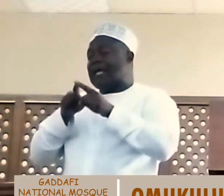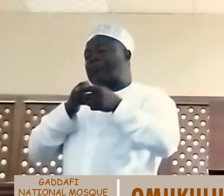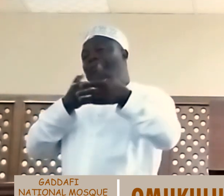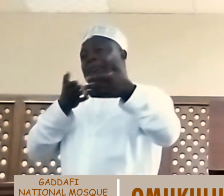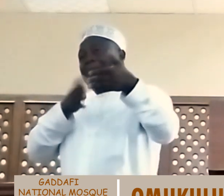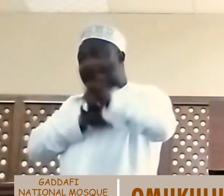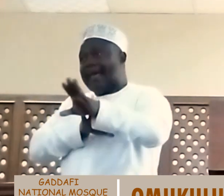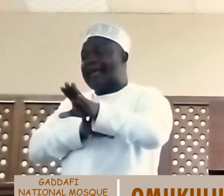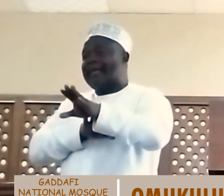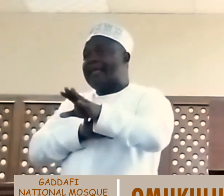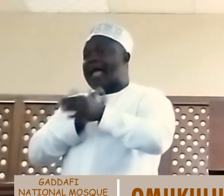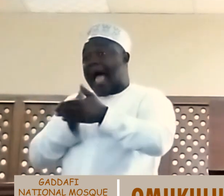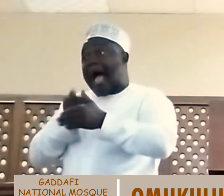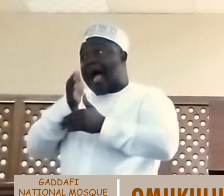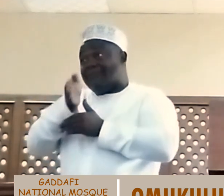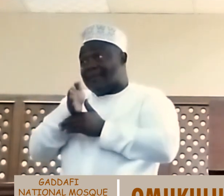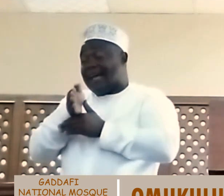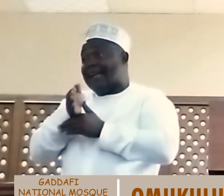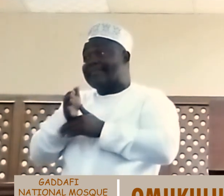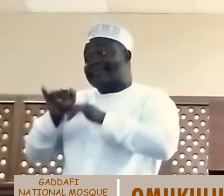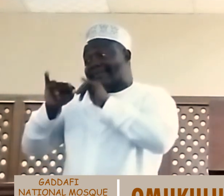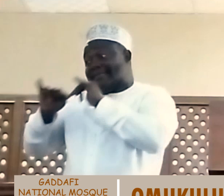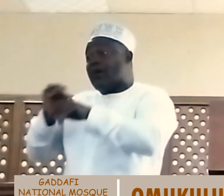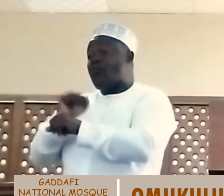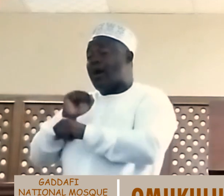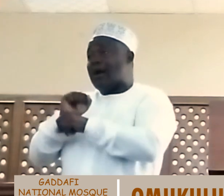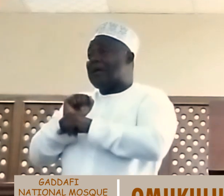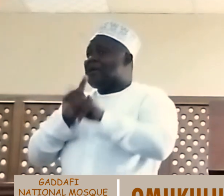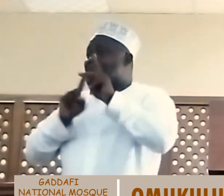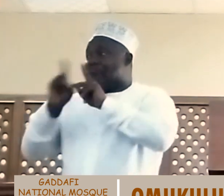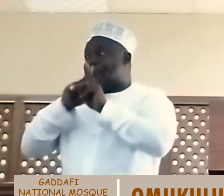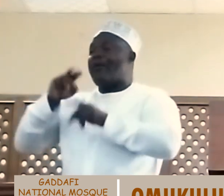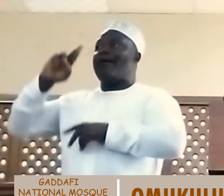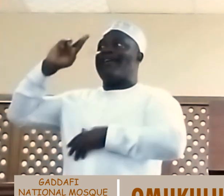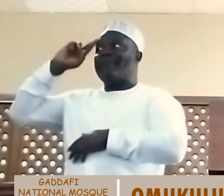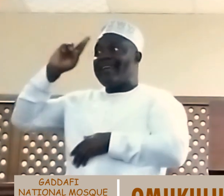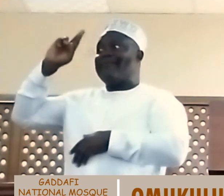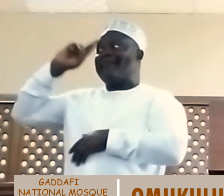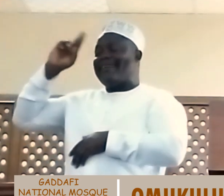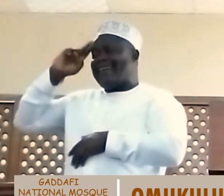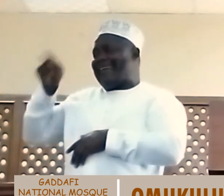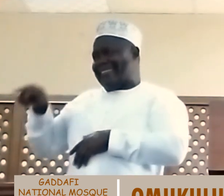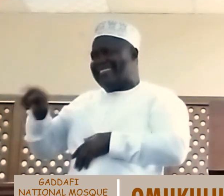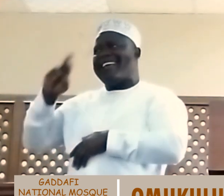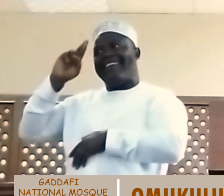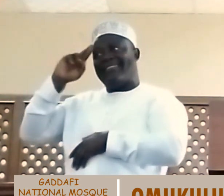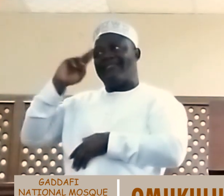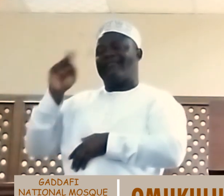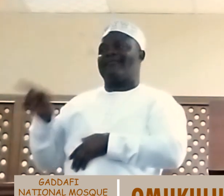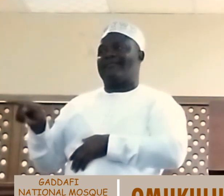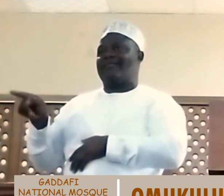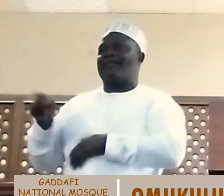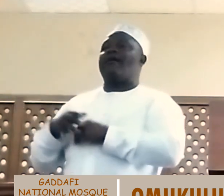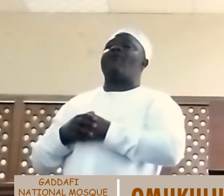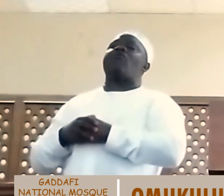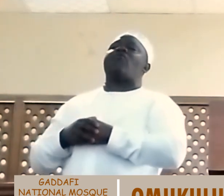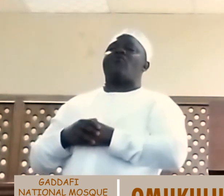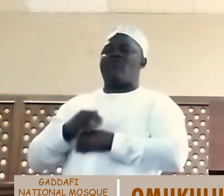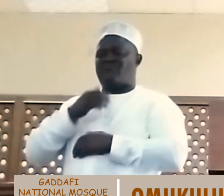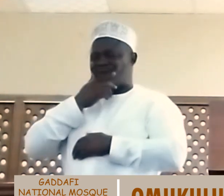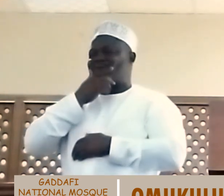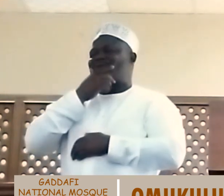ogenze oluvannyuma ng'olese omukululo abantu gwe bakujjuukirirako ne bagamba nti